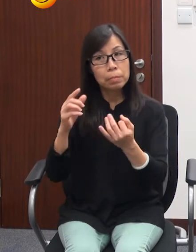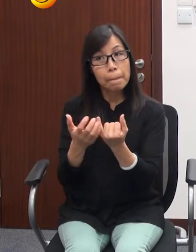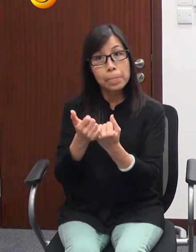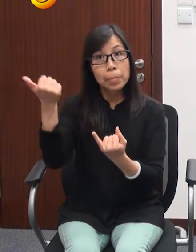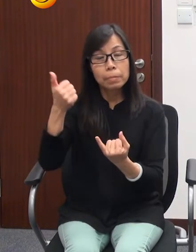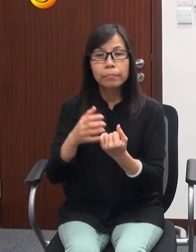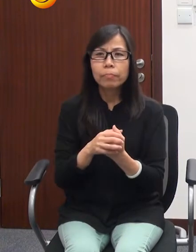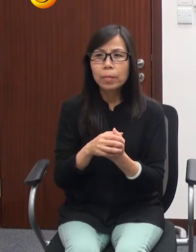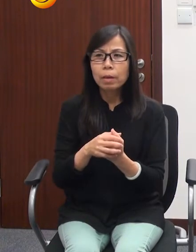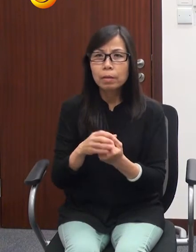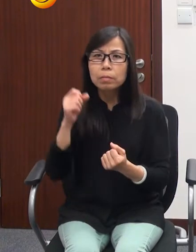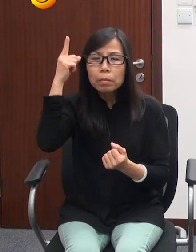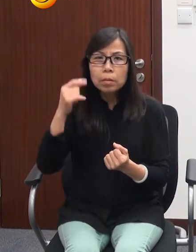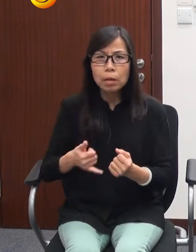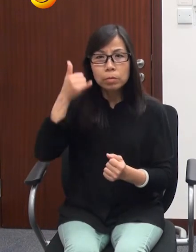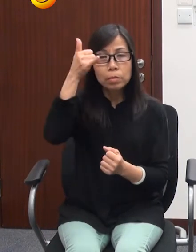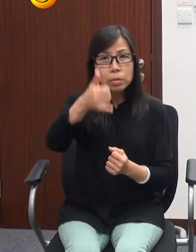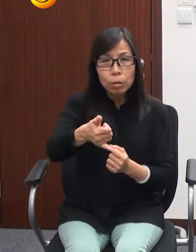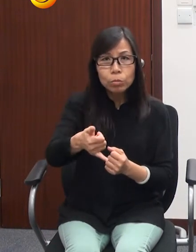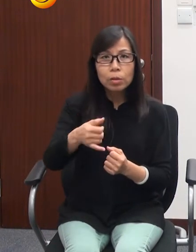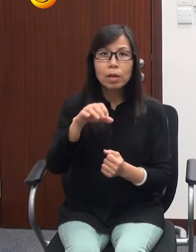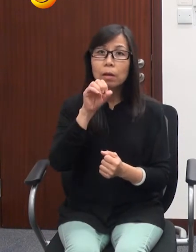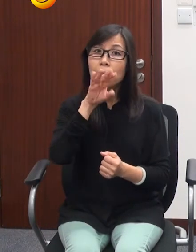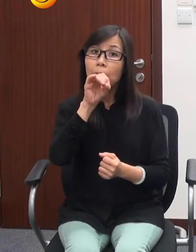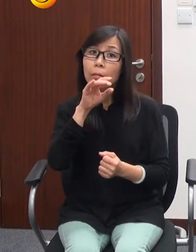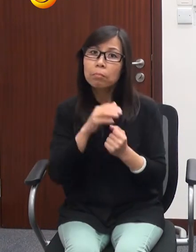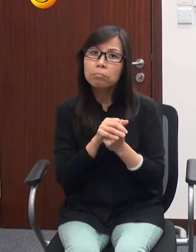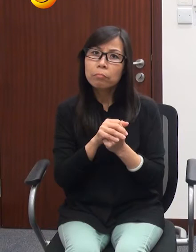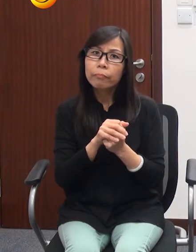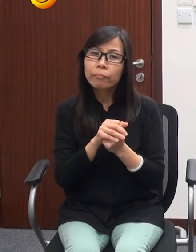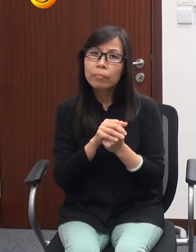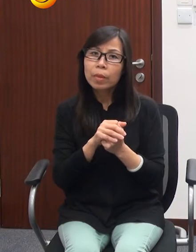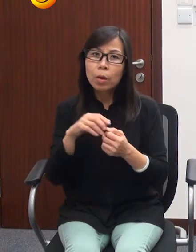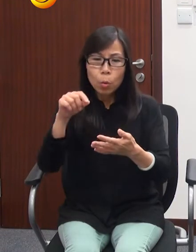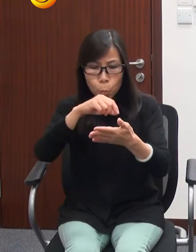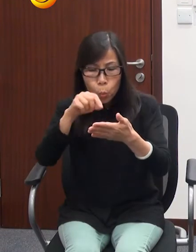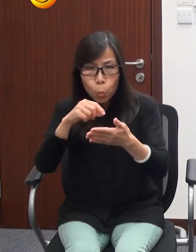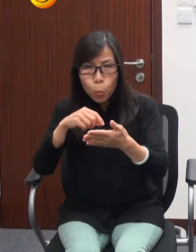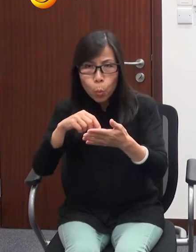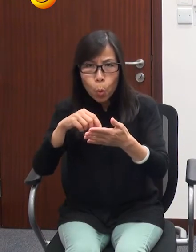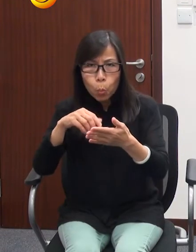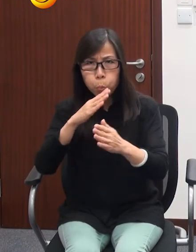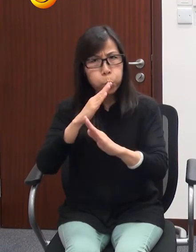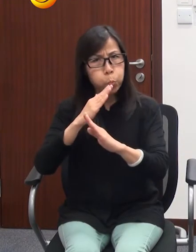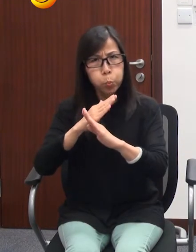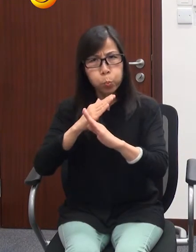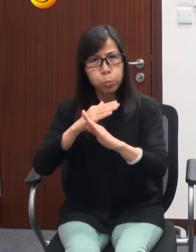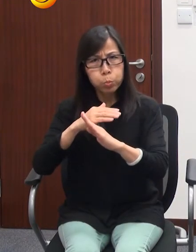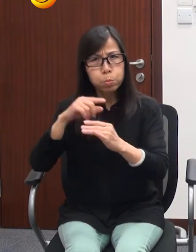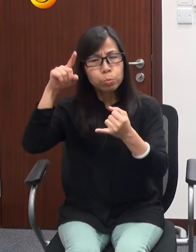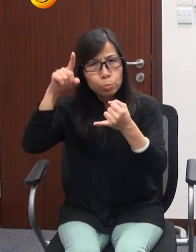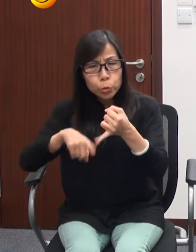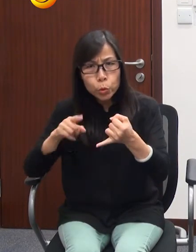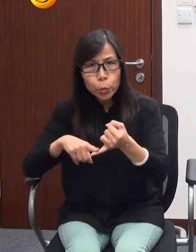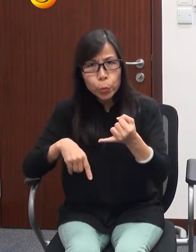麼無緣無故走出來呢，多口夾了幾句，結果呢即係畫虎不成反似院，搞到他自己晚年身敗名裂，